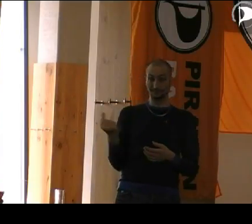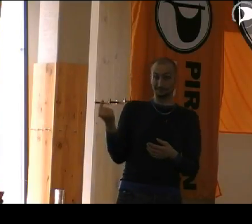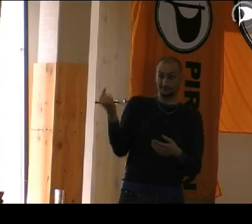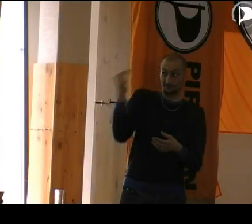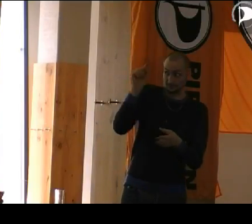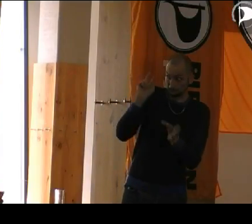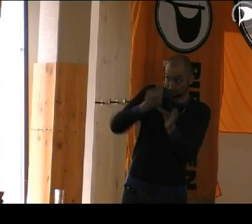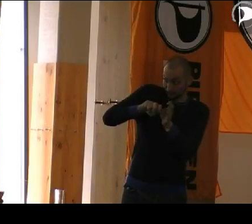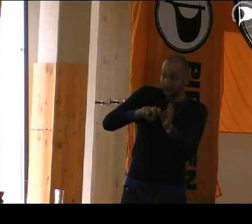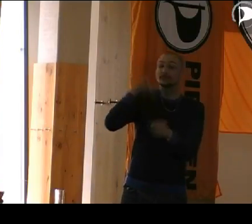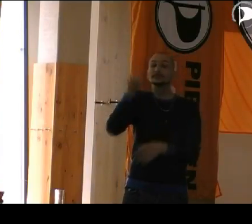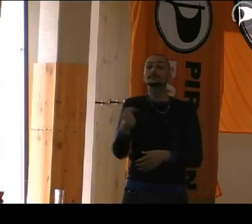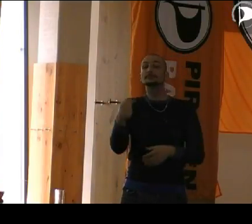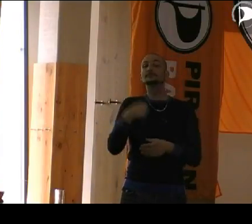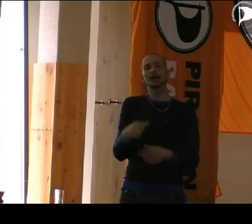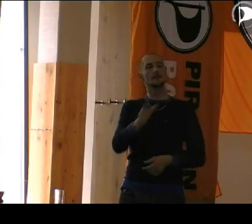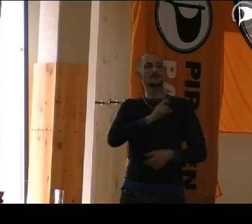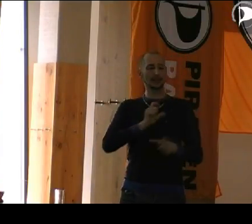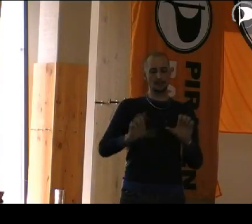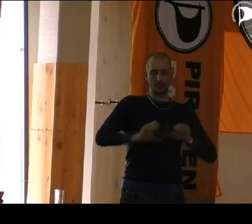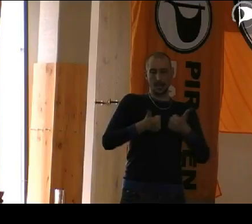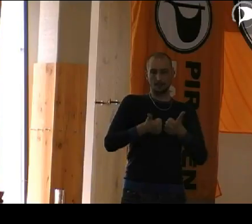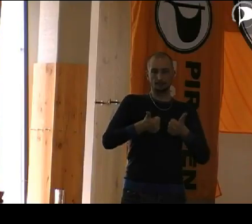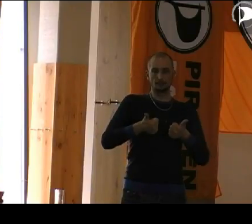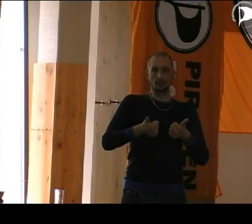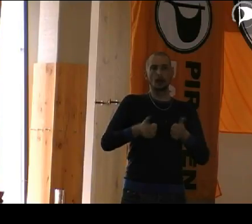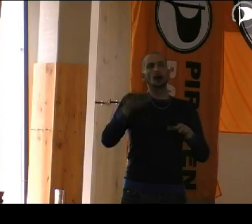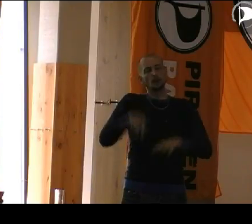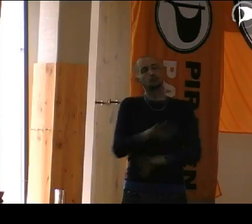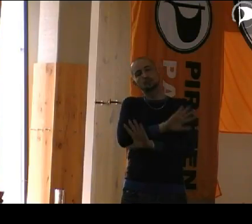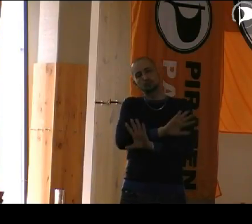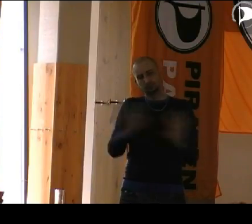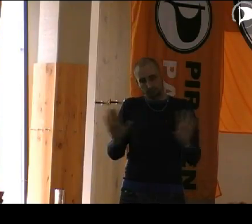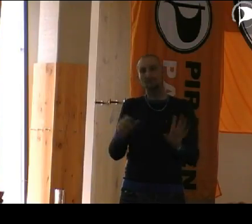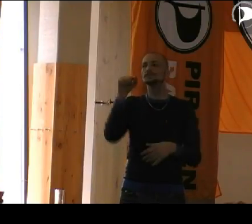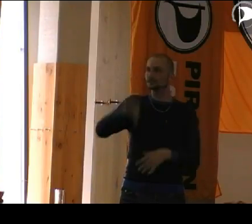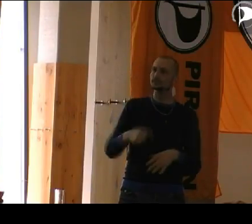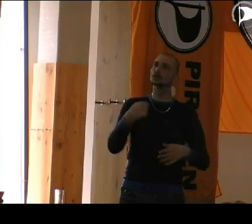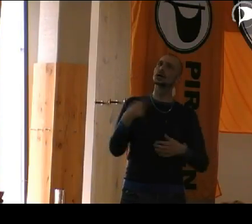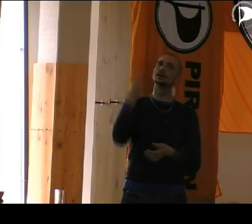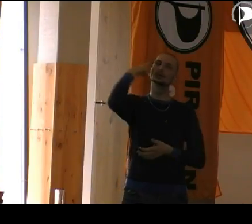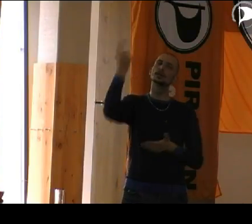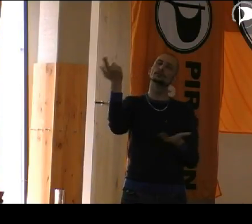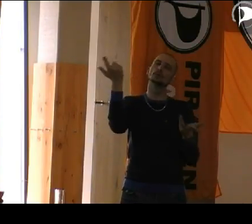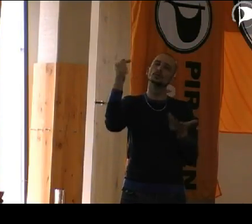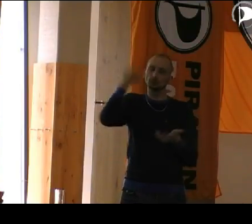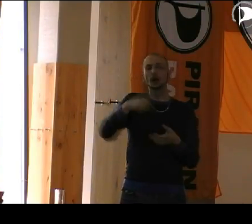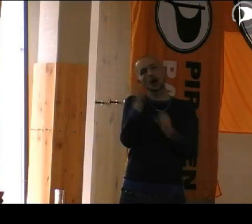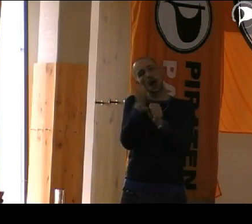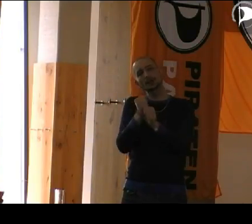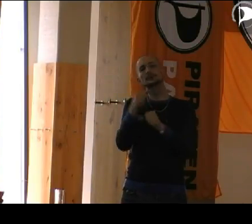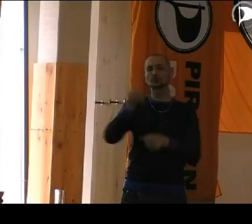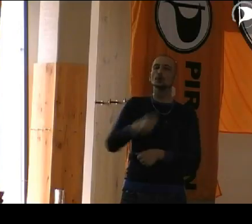möchte in der nun mit dem freizeitbus etwas sinnvolles machen und endlich unsere